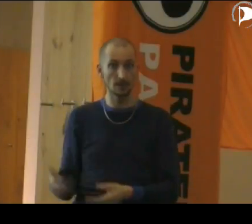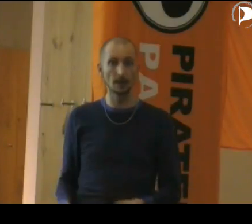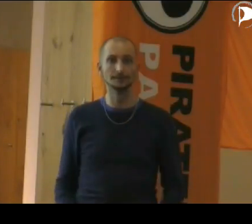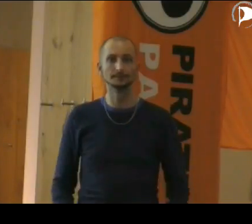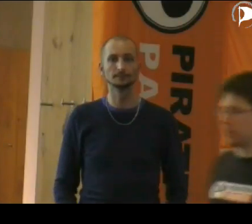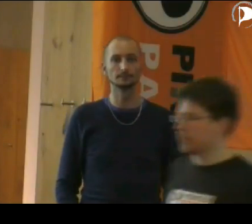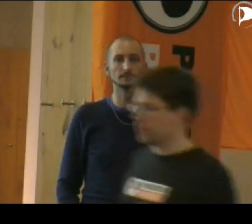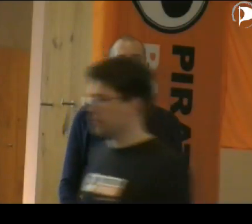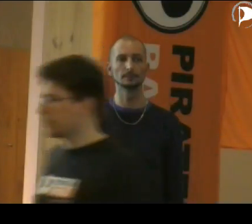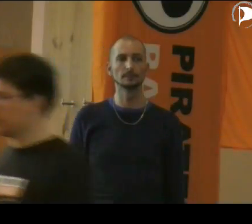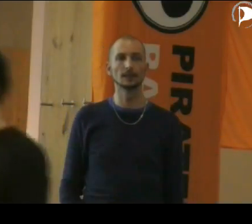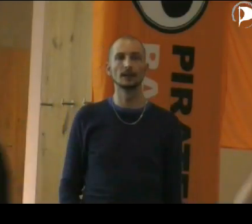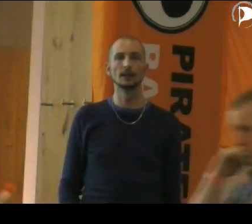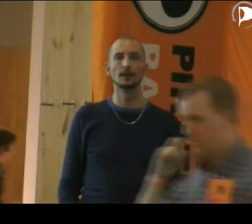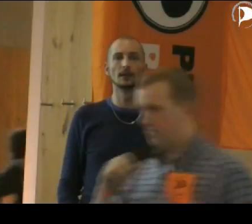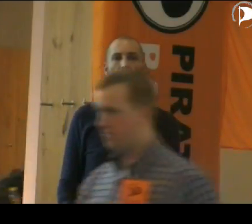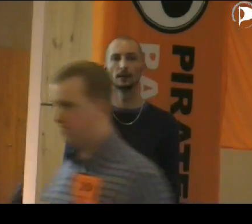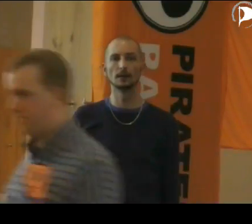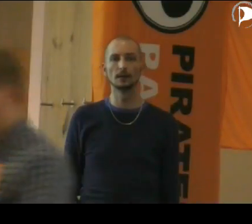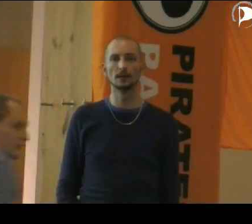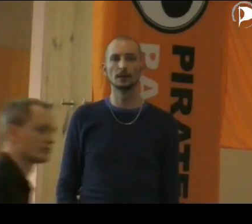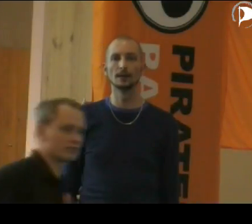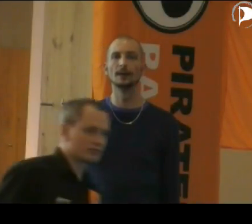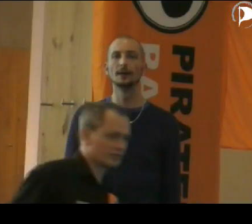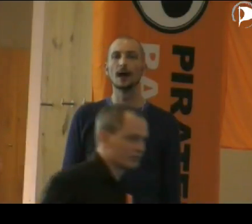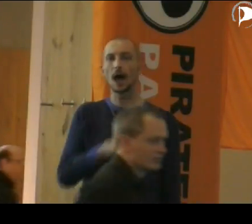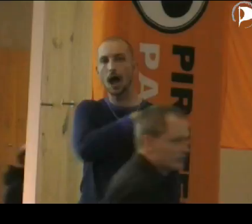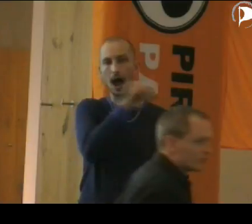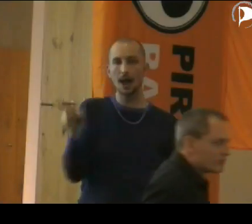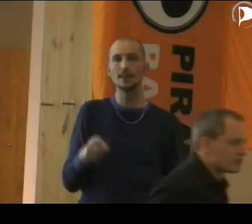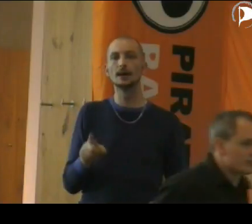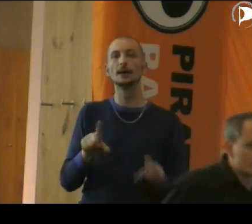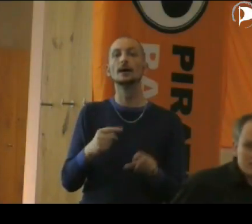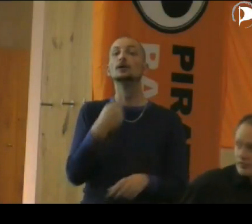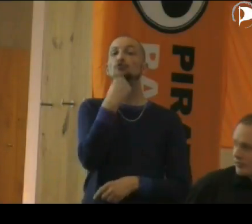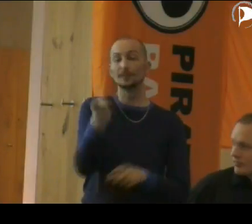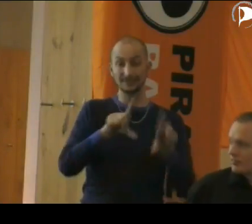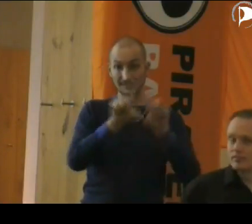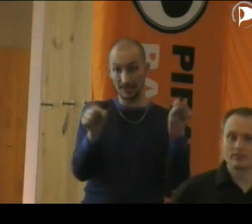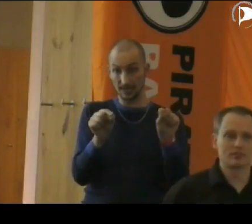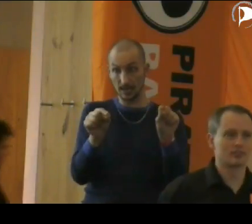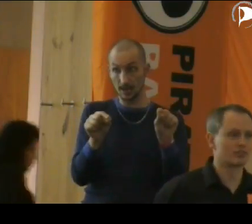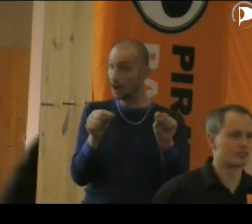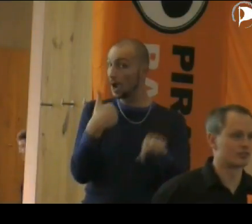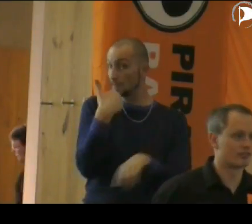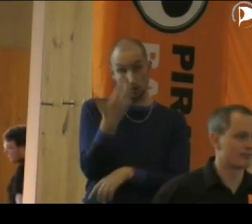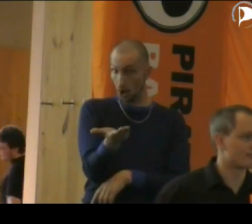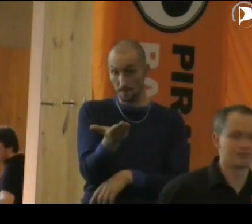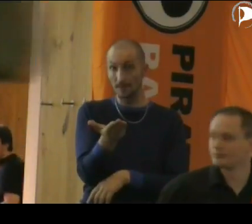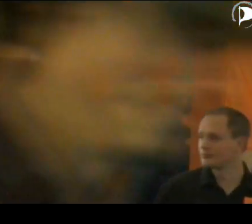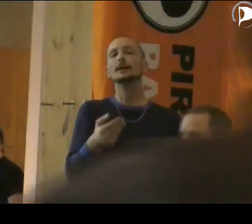hat jeder eine stimme erhalten mit dem format und ab